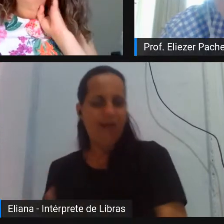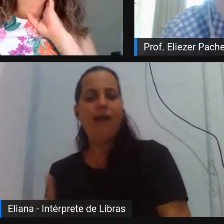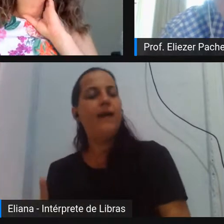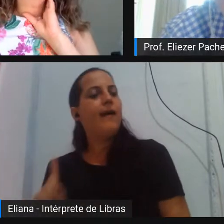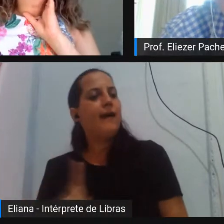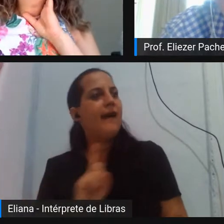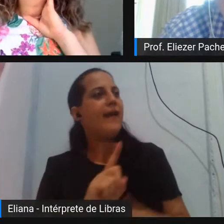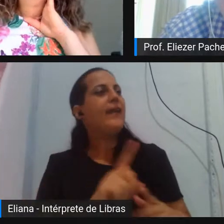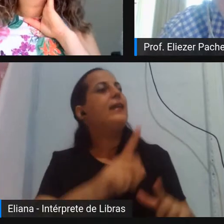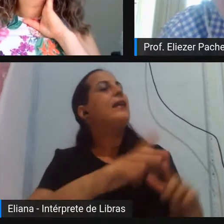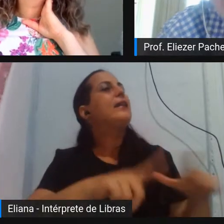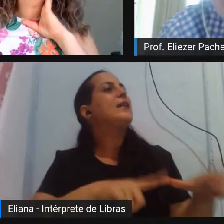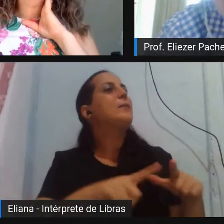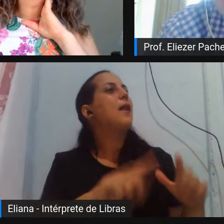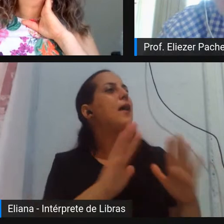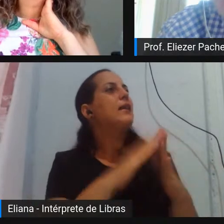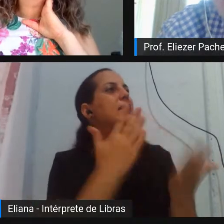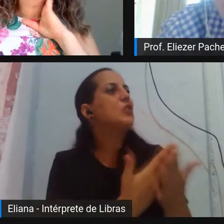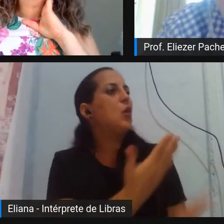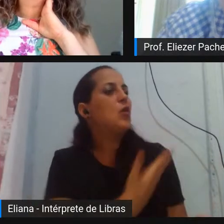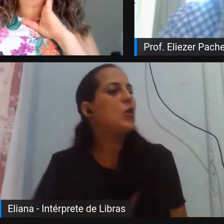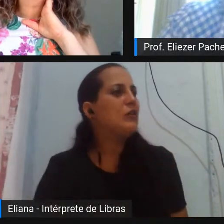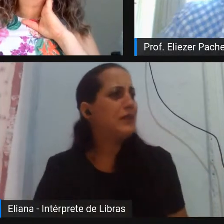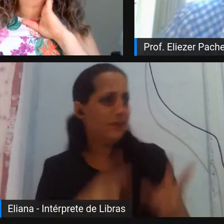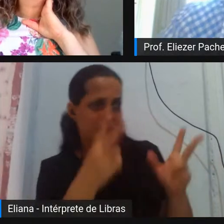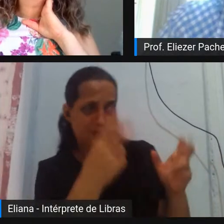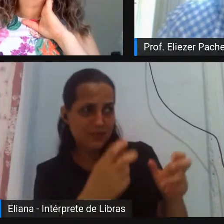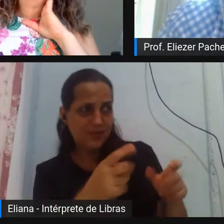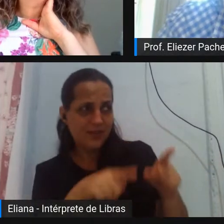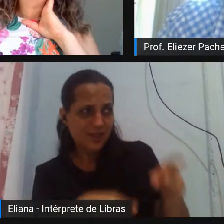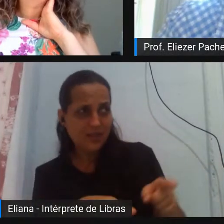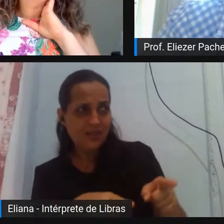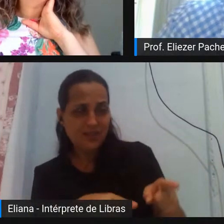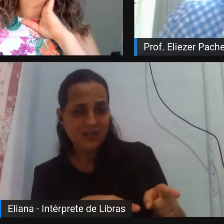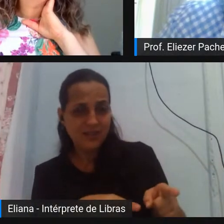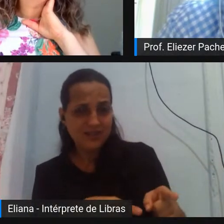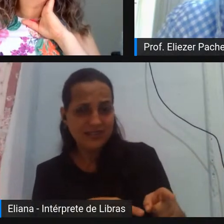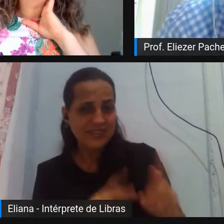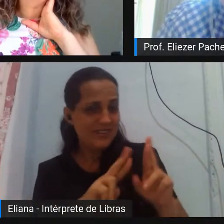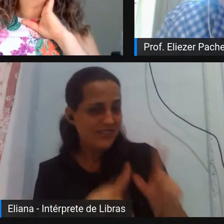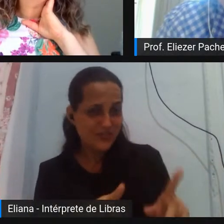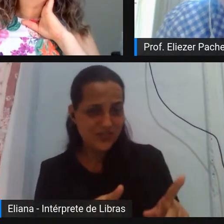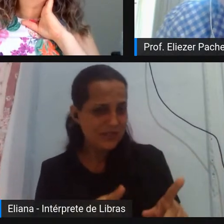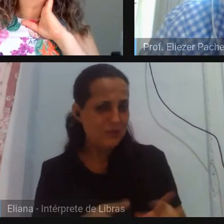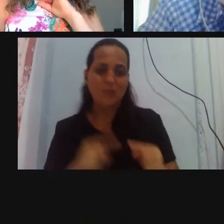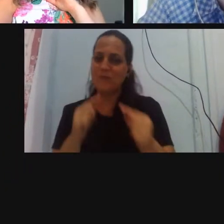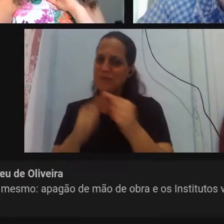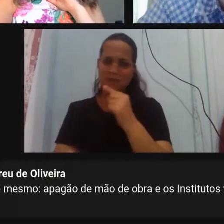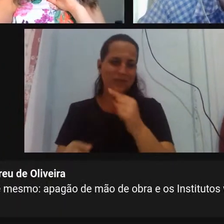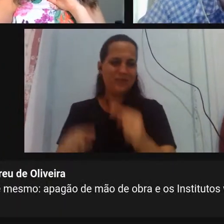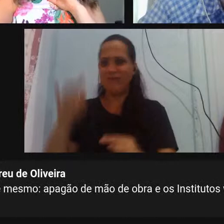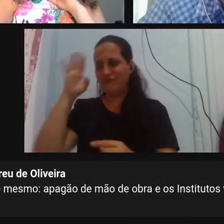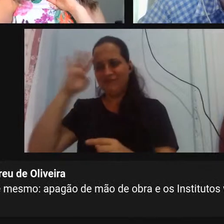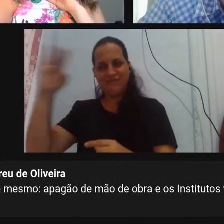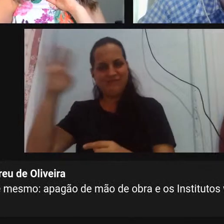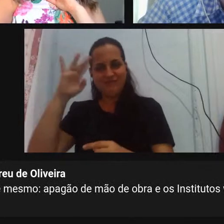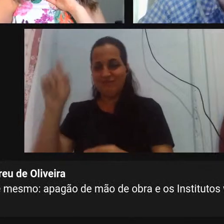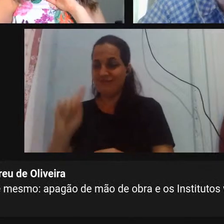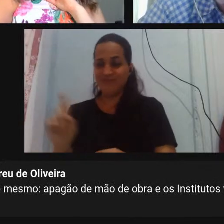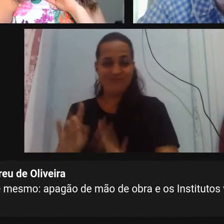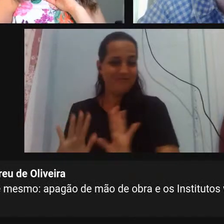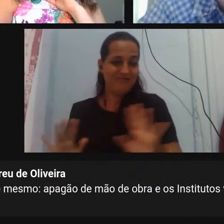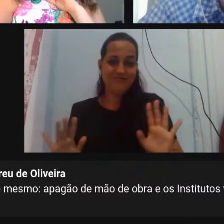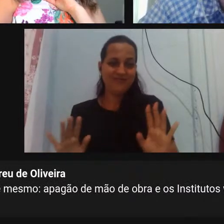que hoje em dia se gradua muito jovem, vai trabalhar numa escola pública que não tem nada daquilo que